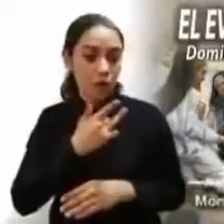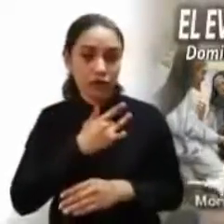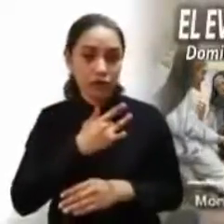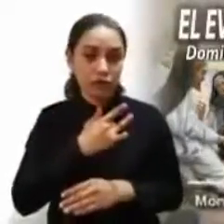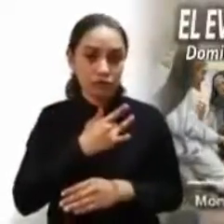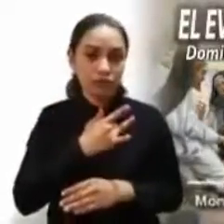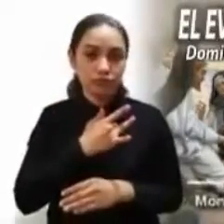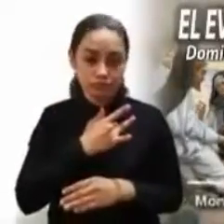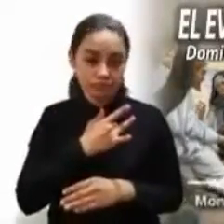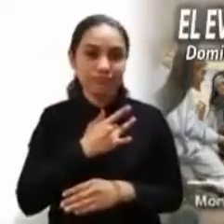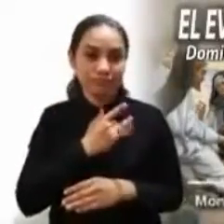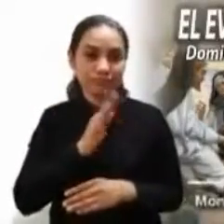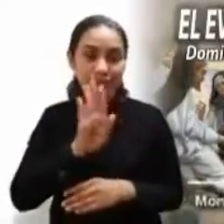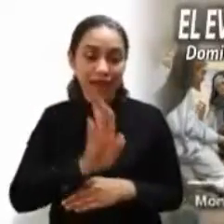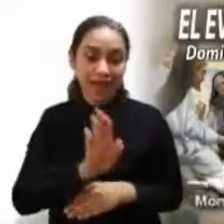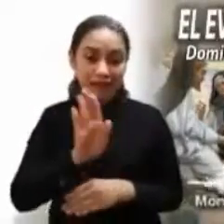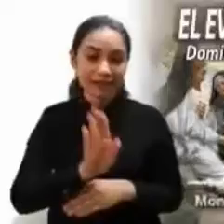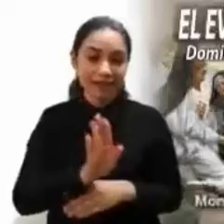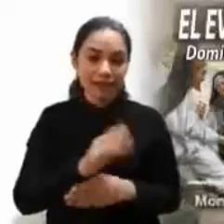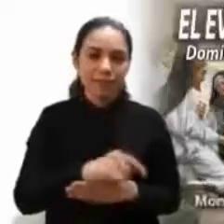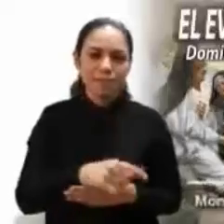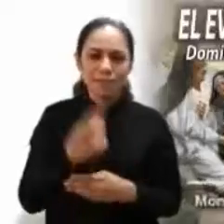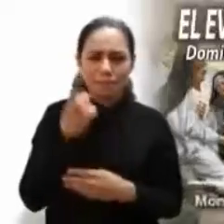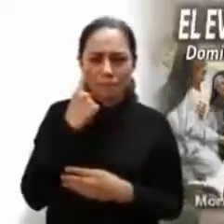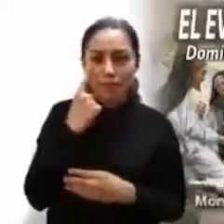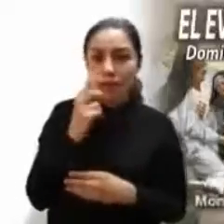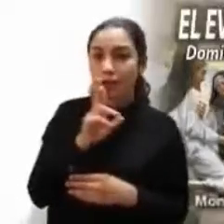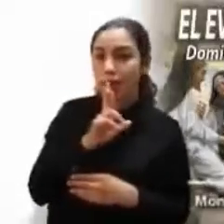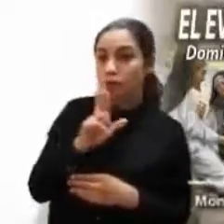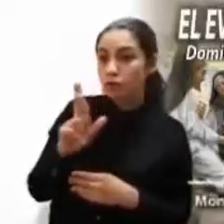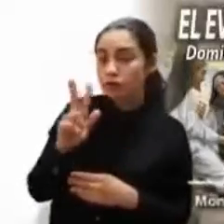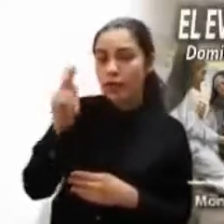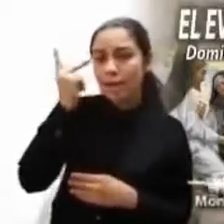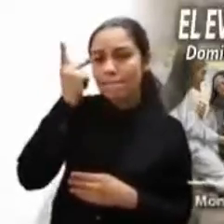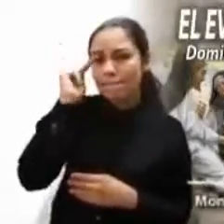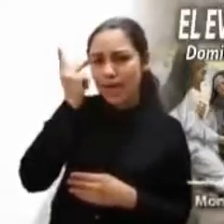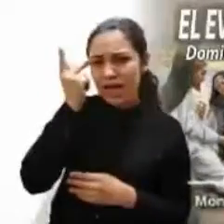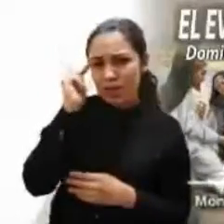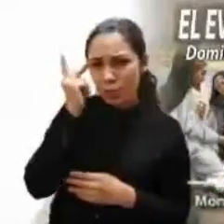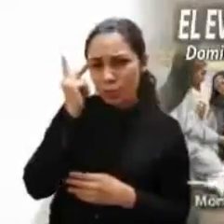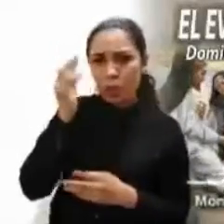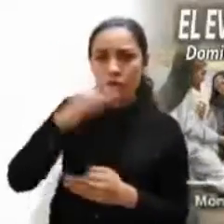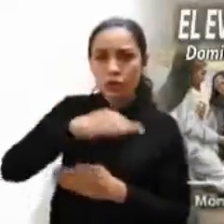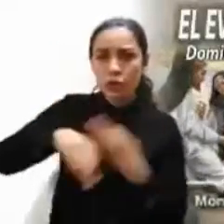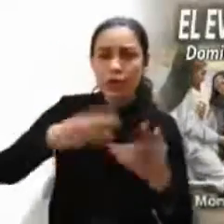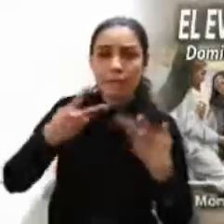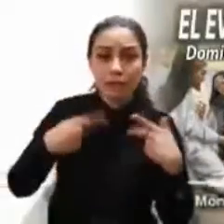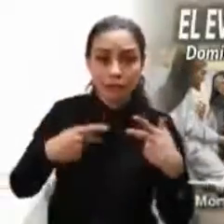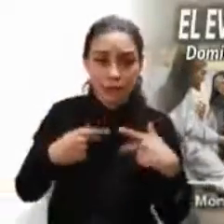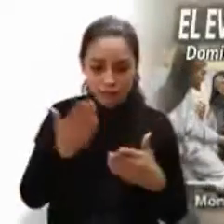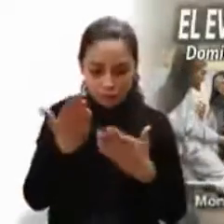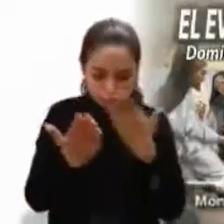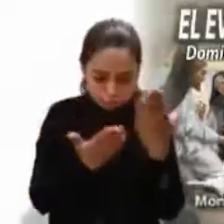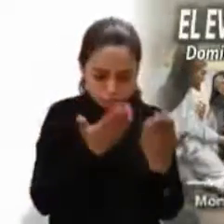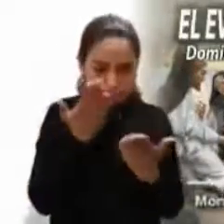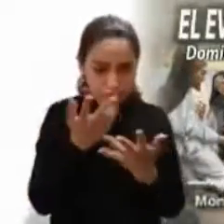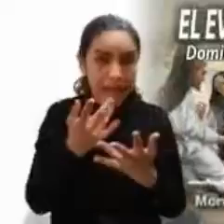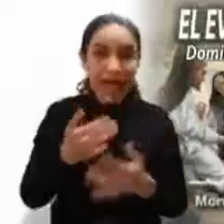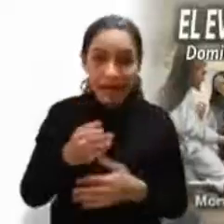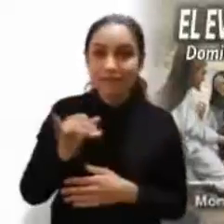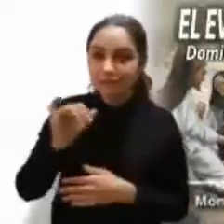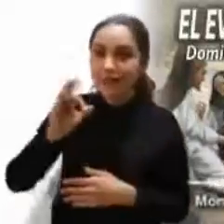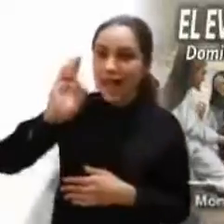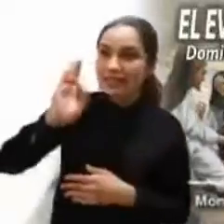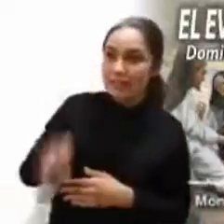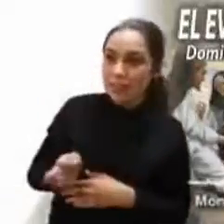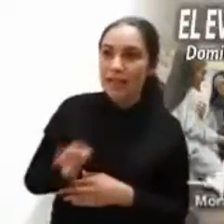La respuesta de Pedro, técnica y teológicamente, cualquier estudioso la afirmaría, pero